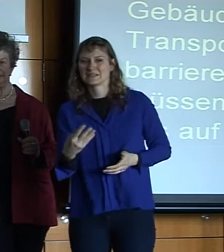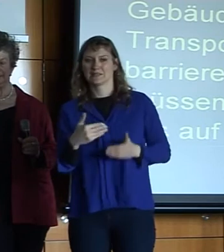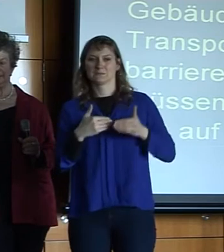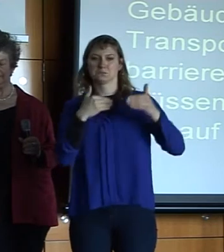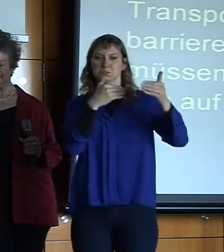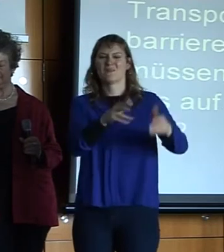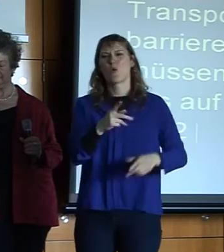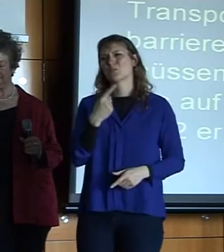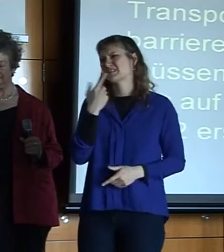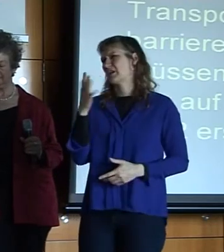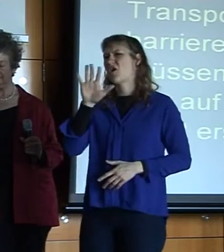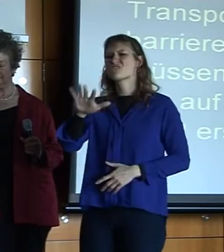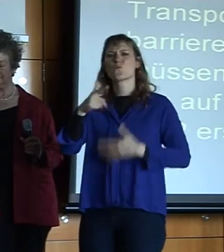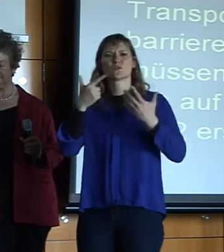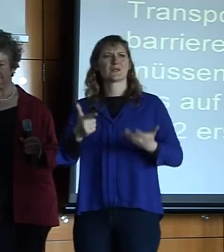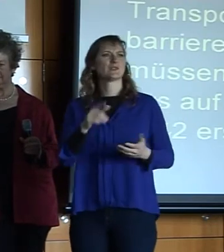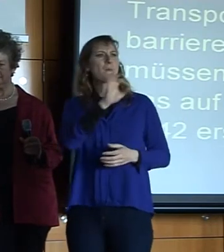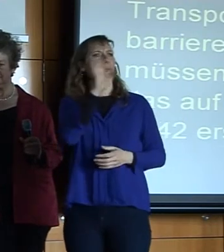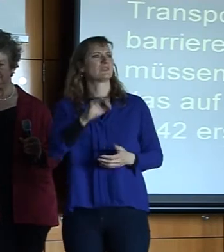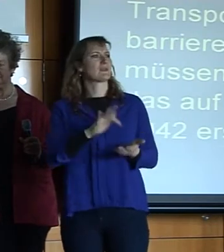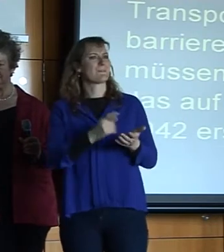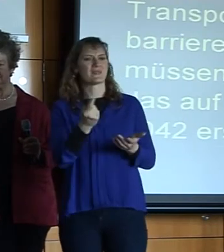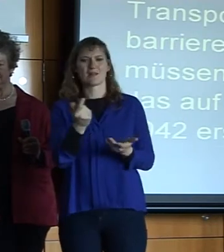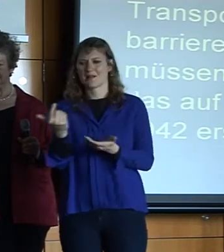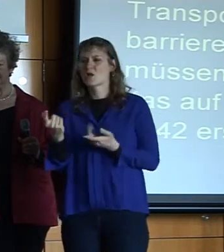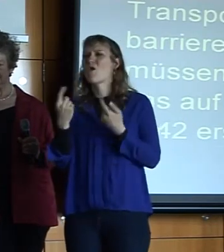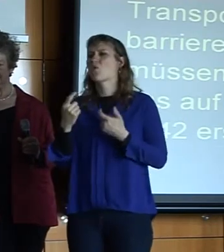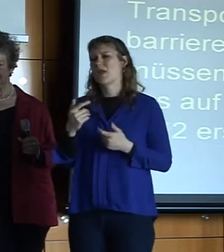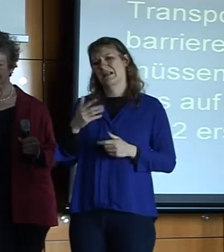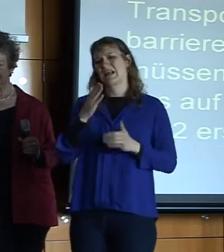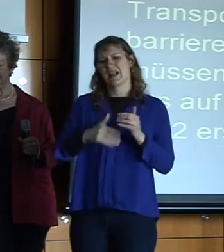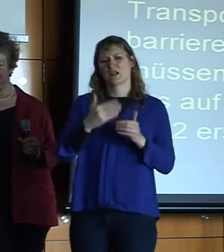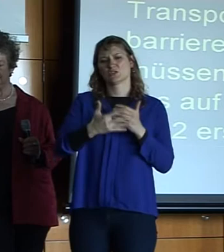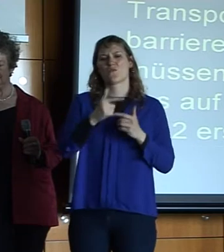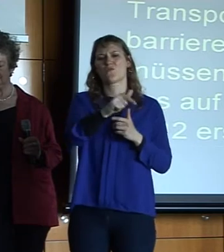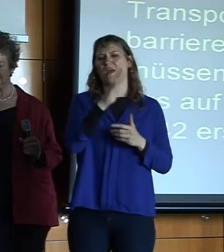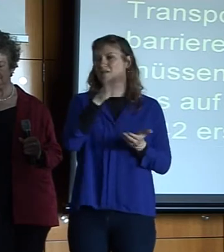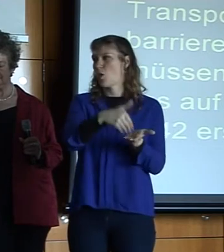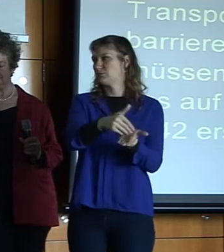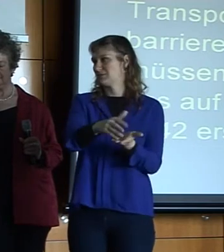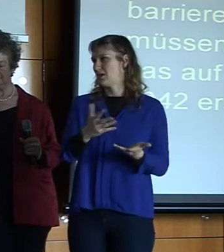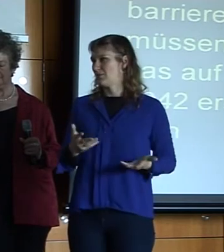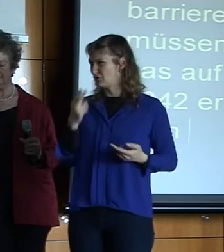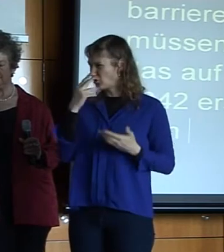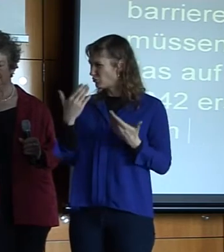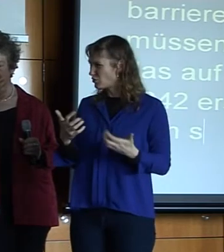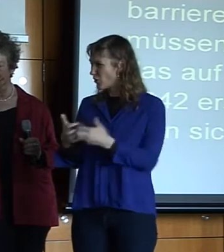dass 75% der Mittel erst in den letzten 5 Jahren ausgegeben werden. Also wenn man sich diese Geschichte anschaut, ist es so, dass